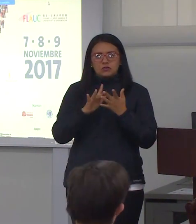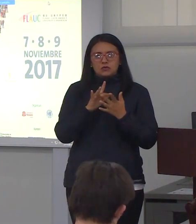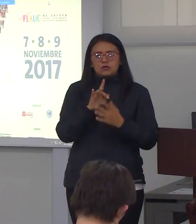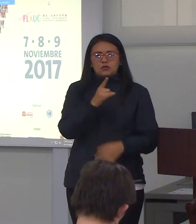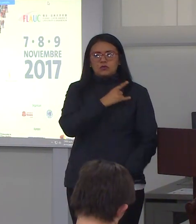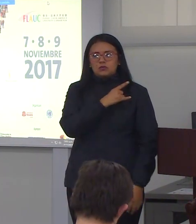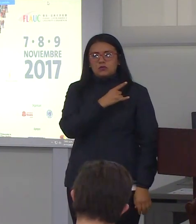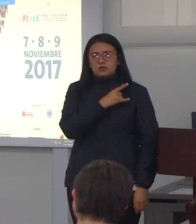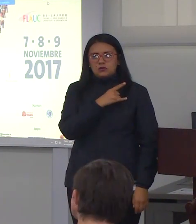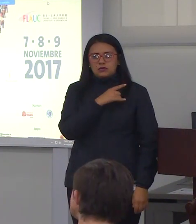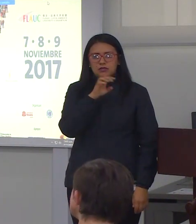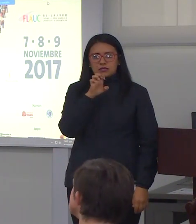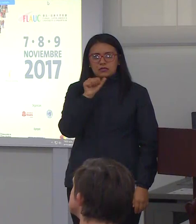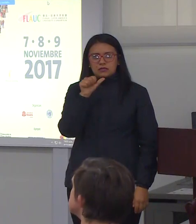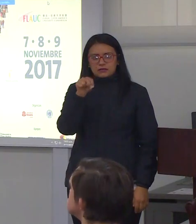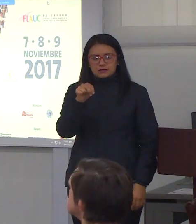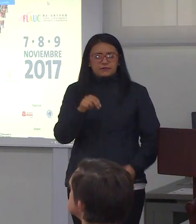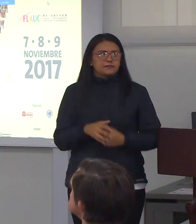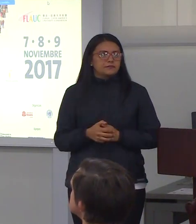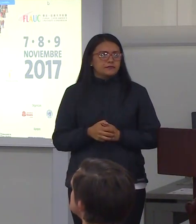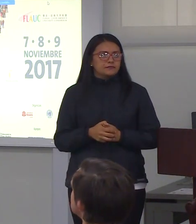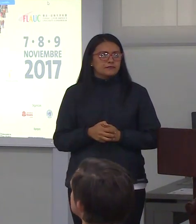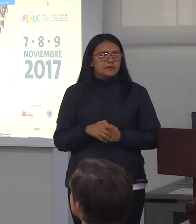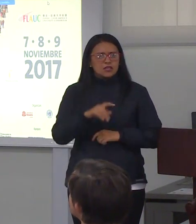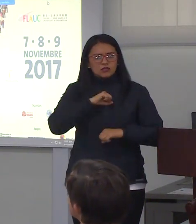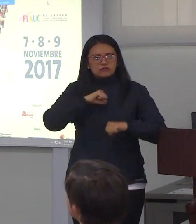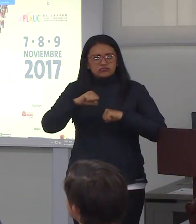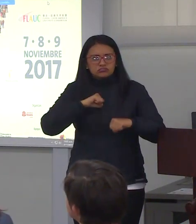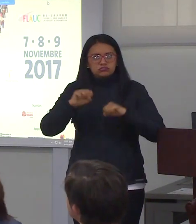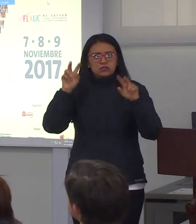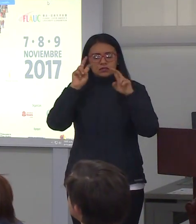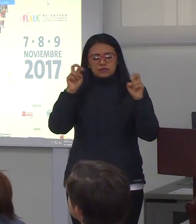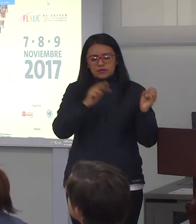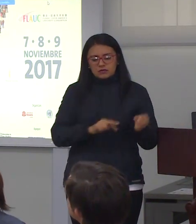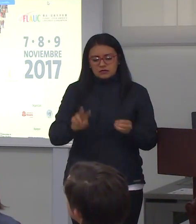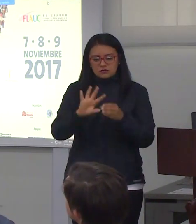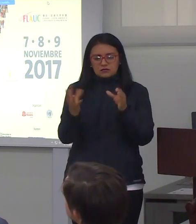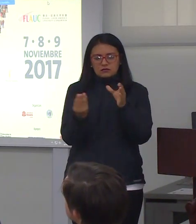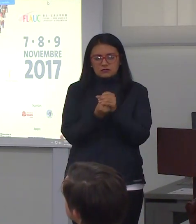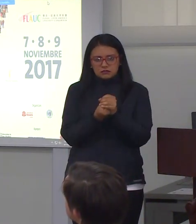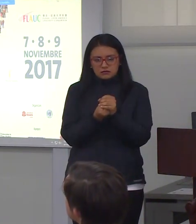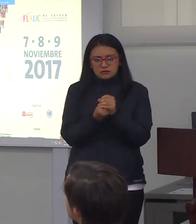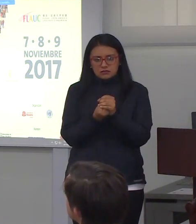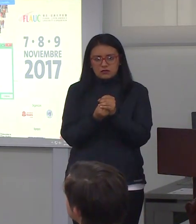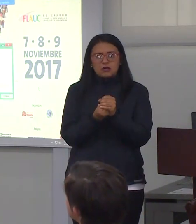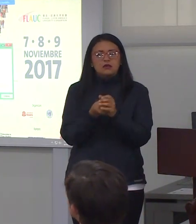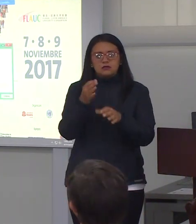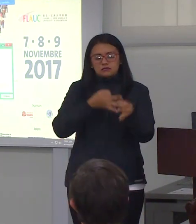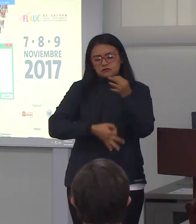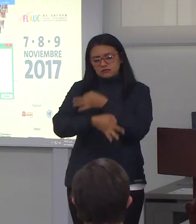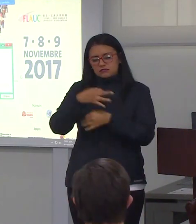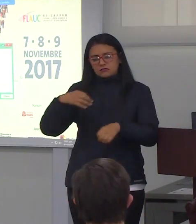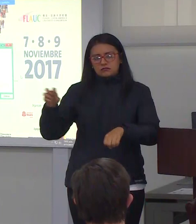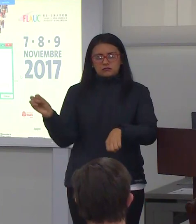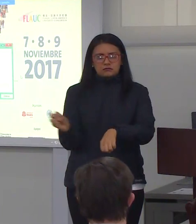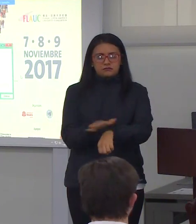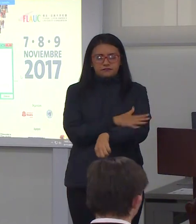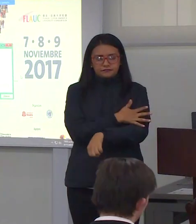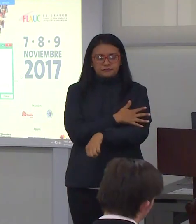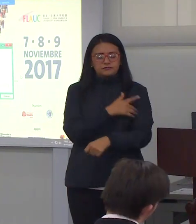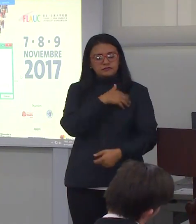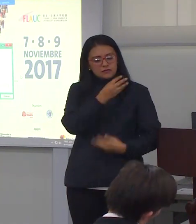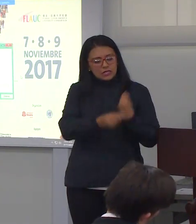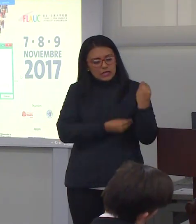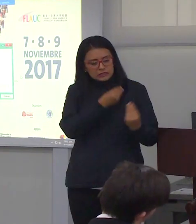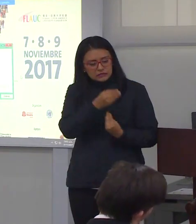universidad EAN activista en el tema de la educación inclusiva a través de la sensibilización del